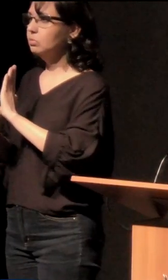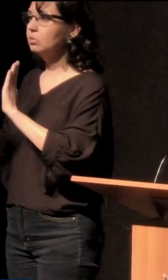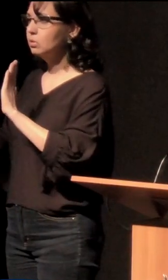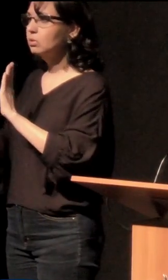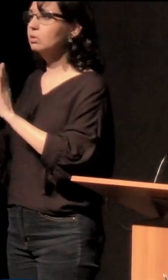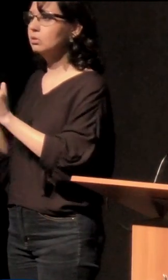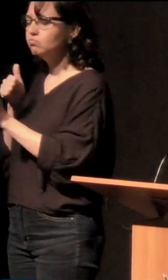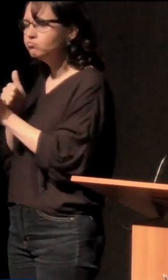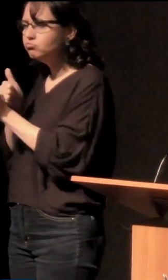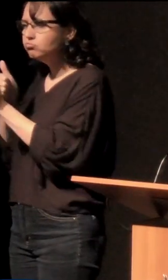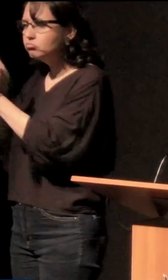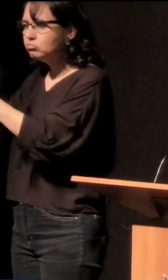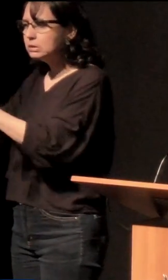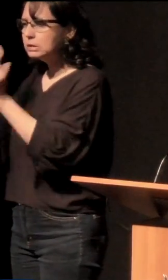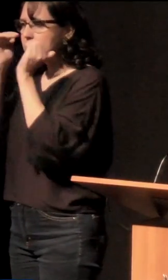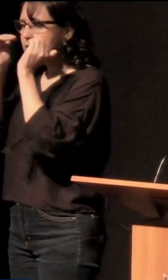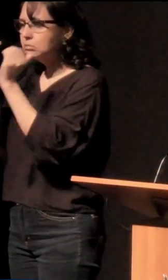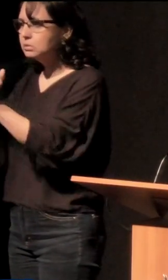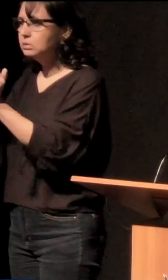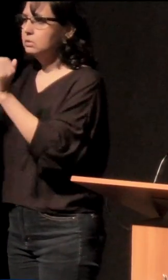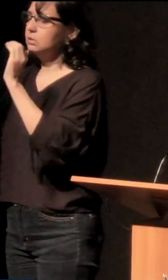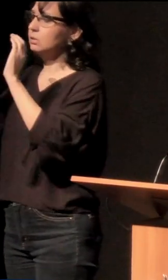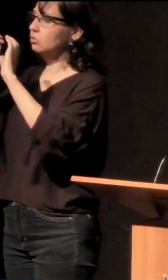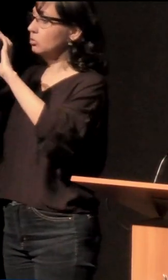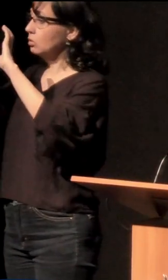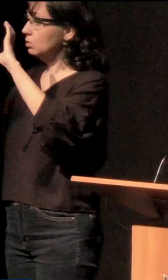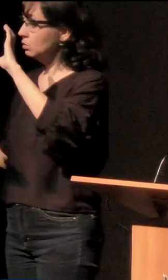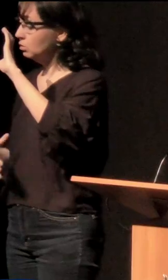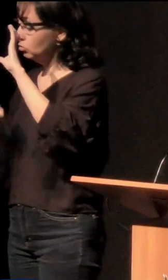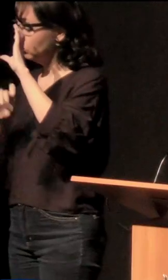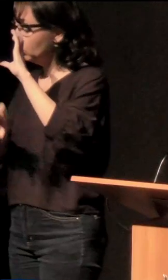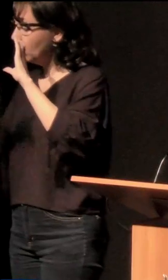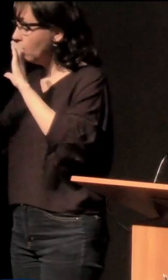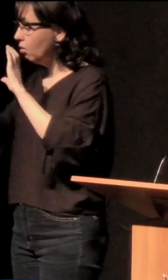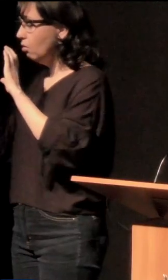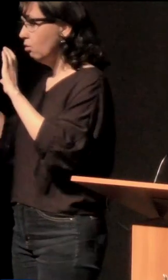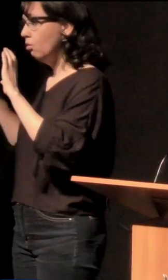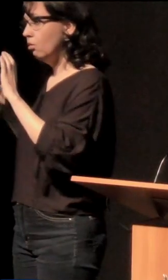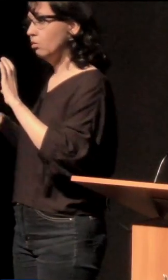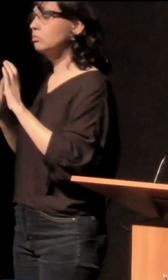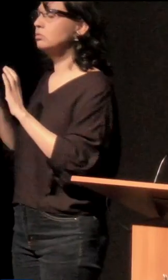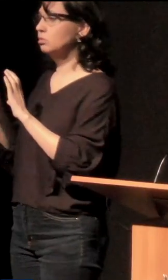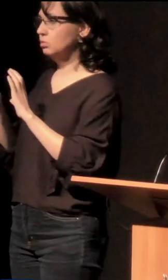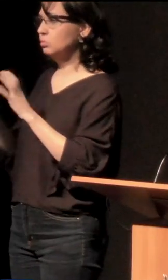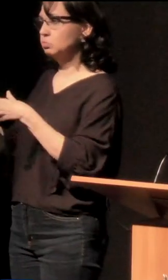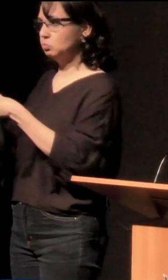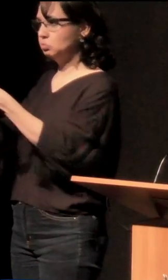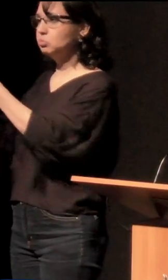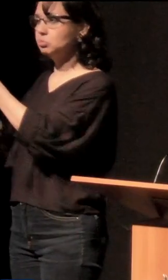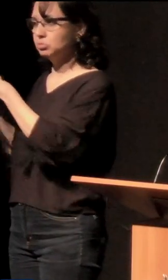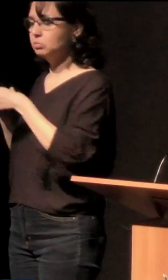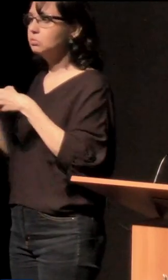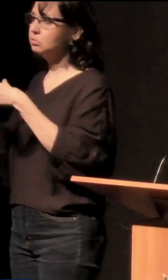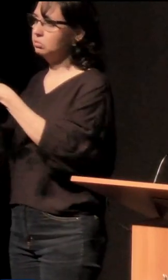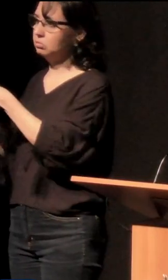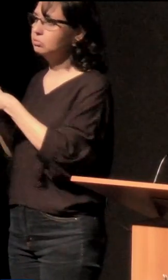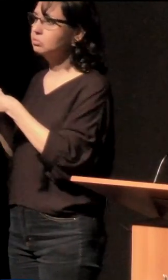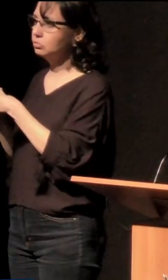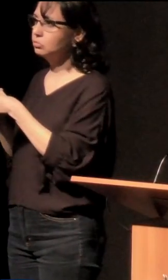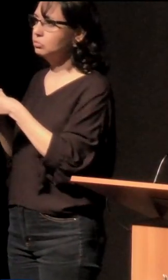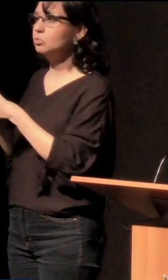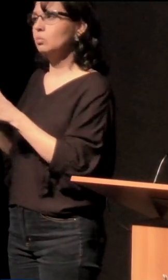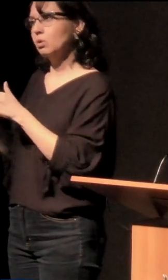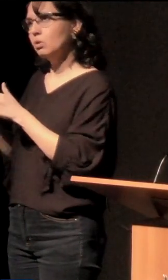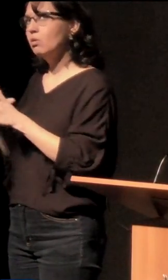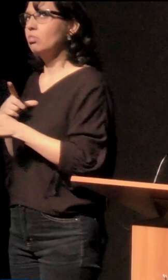características de cada comunidade né porque embora tenham questões né como na própria definição traz aí em comum a gente